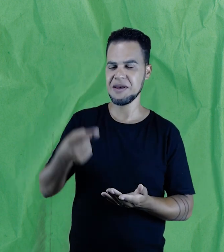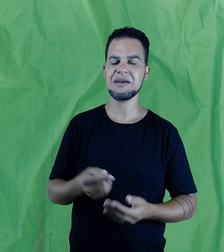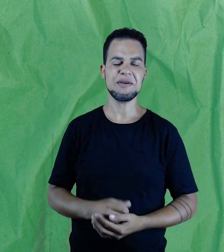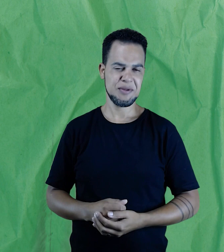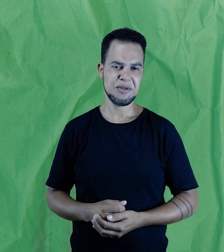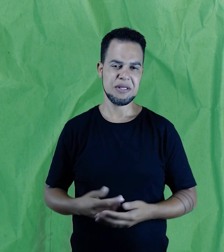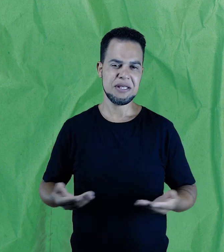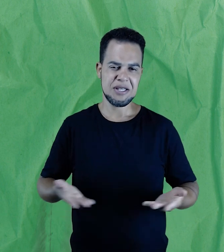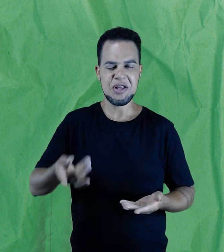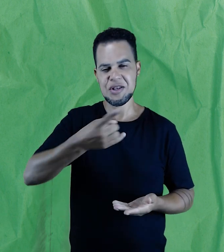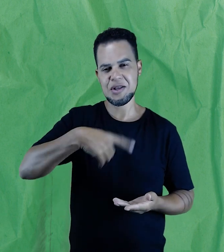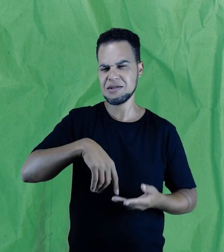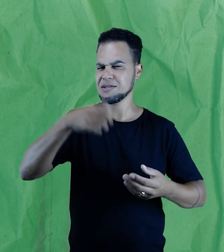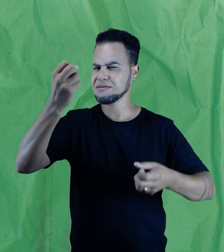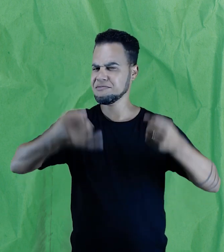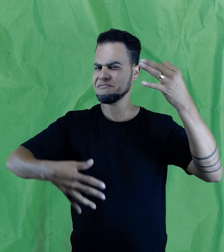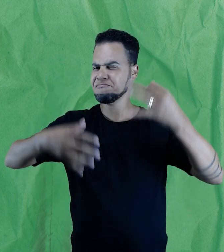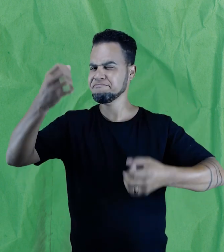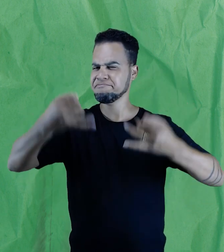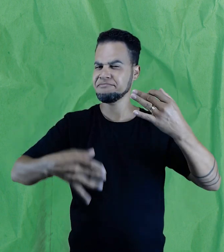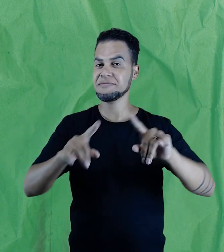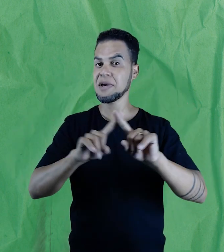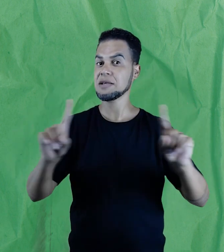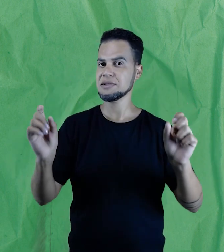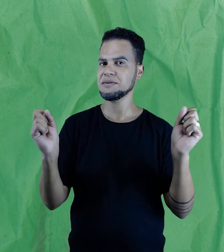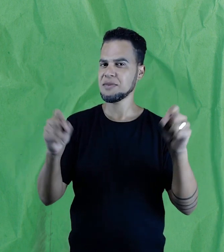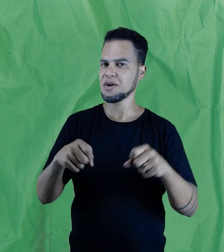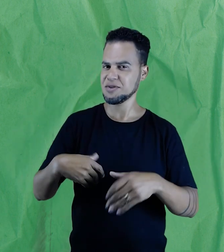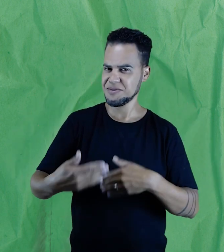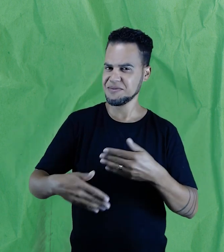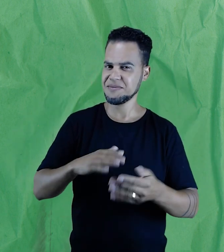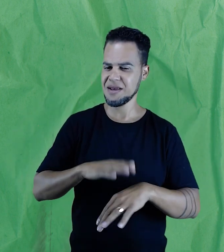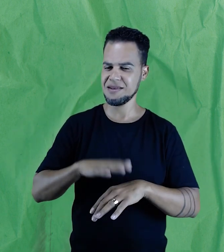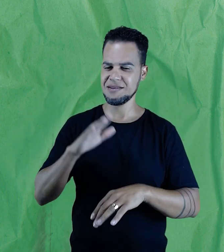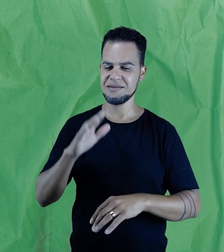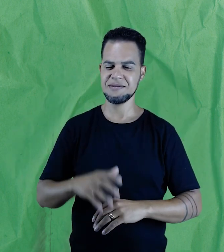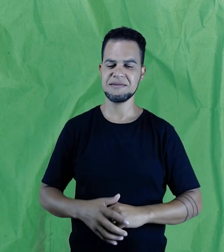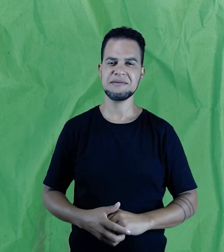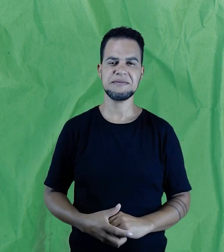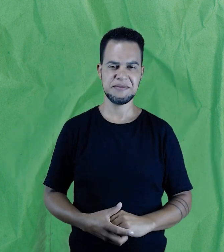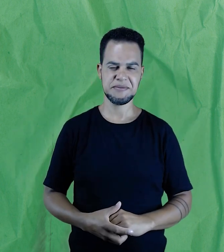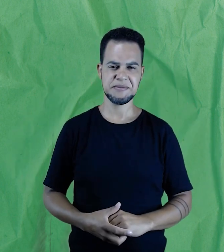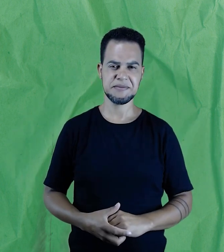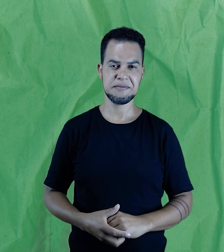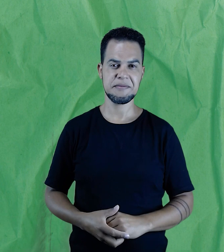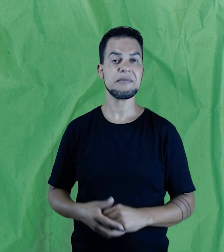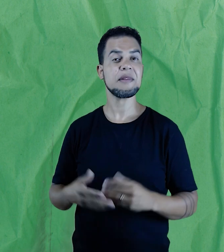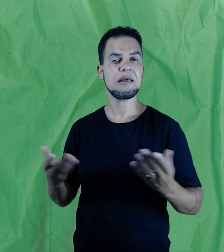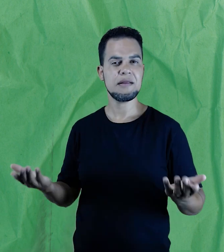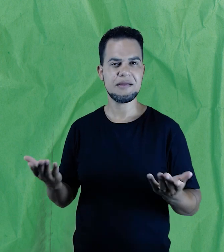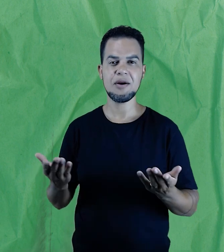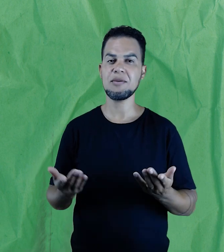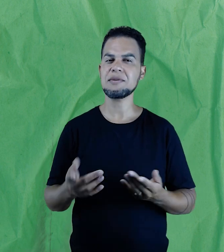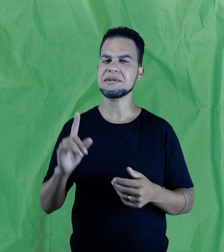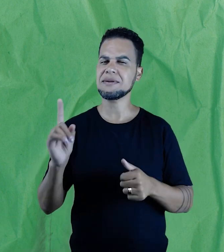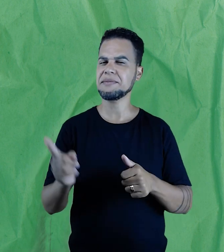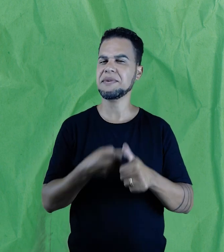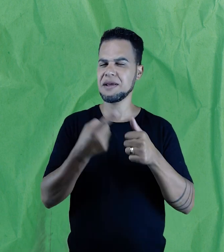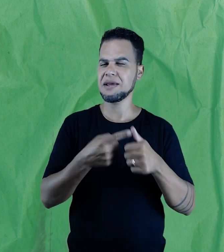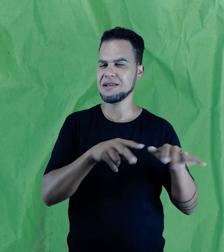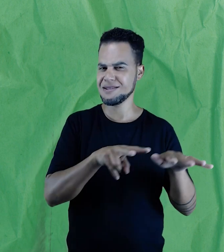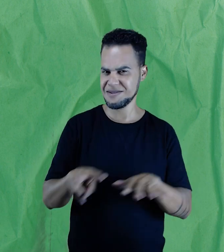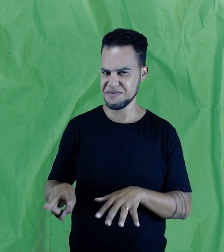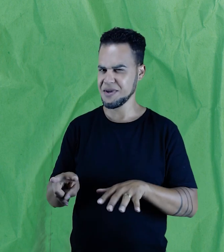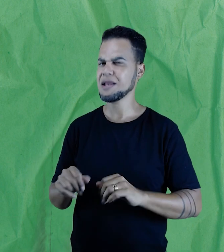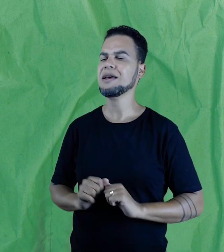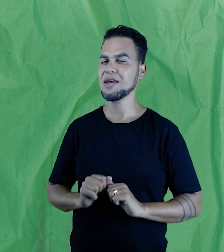que nós estamos explorando, mas podemos explorar um pouco mais. Então, no término dessa primeira semana,